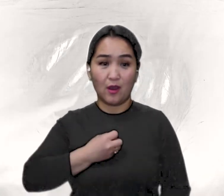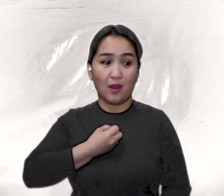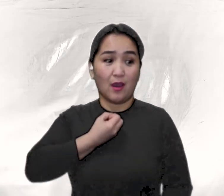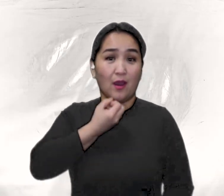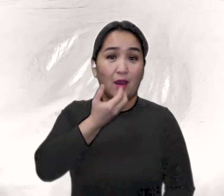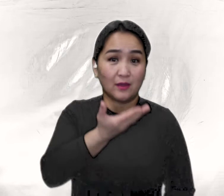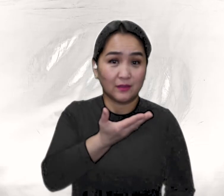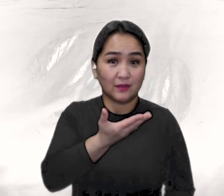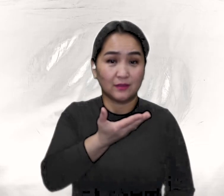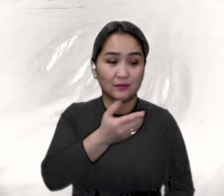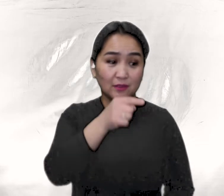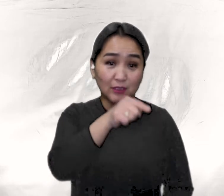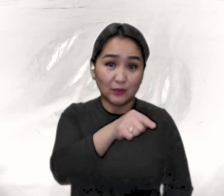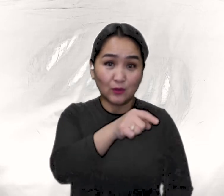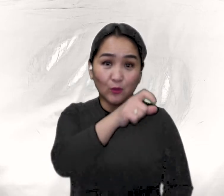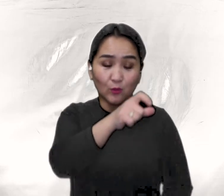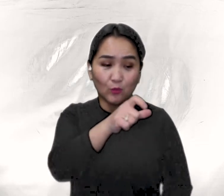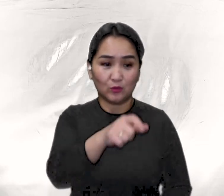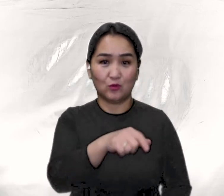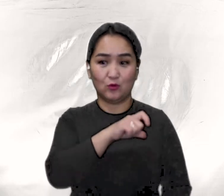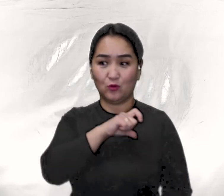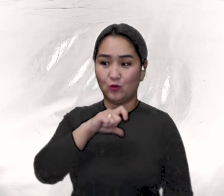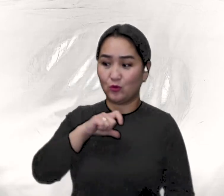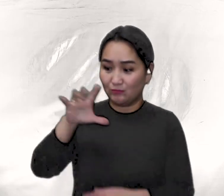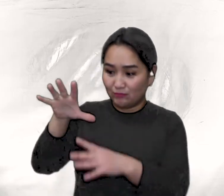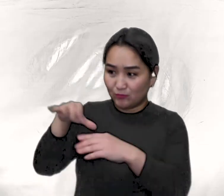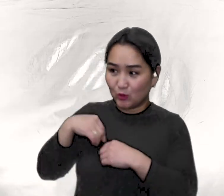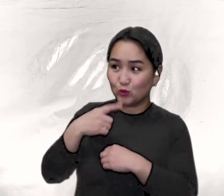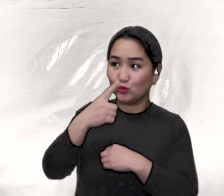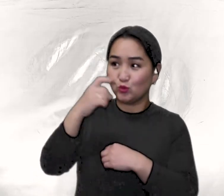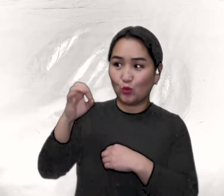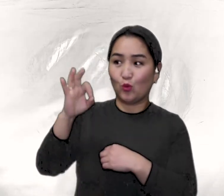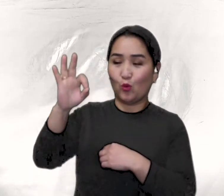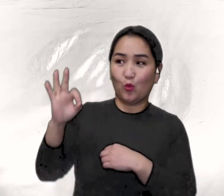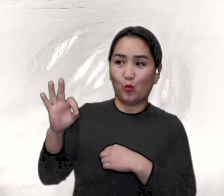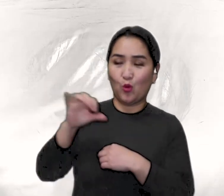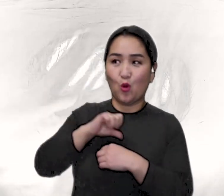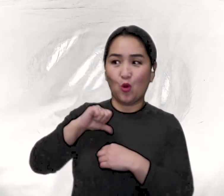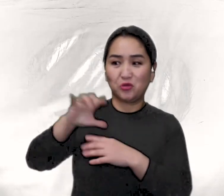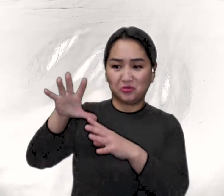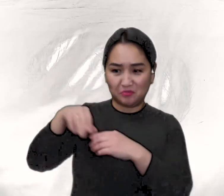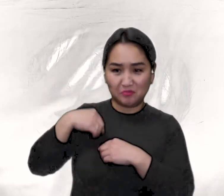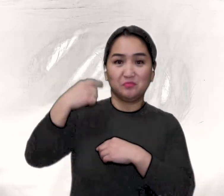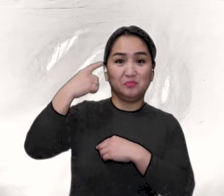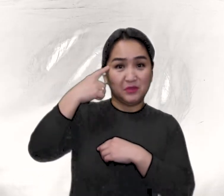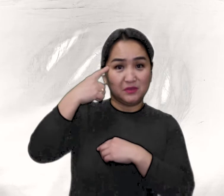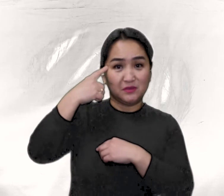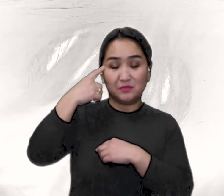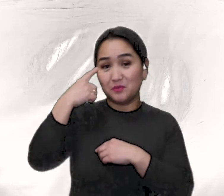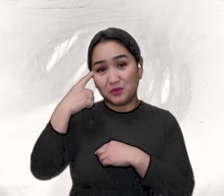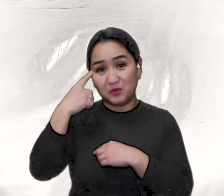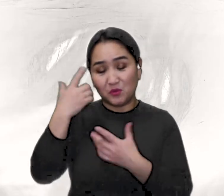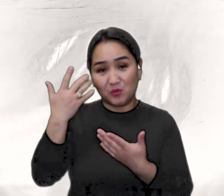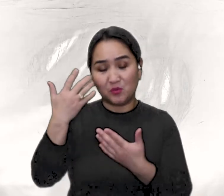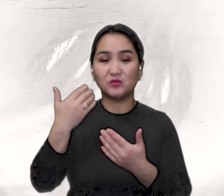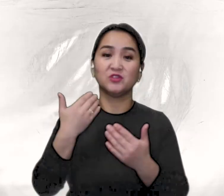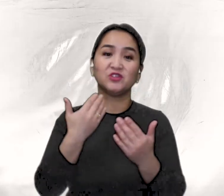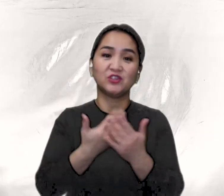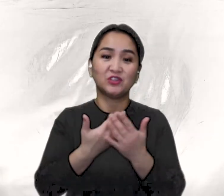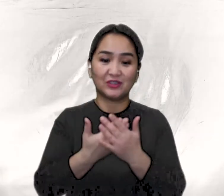мэддэг хүн үгүй юу? Юу гэнтэй? Гэхдээ хэрвээ транс найзтай бол тэр хүмүүс найзтай. Аа,